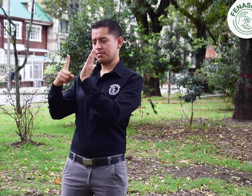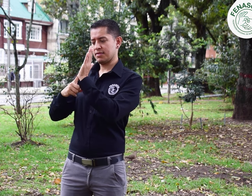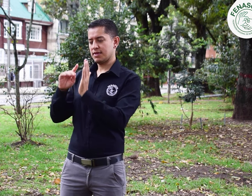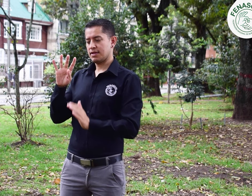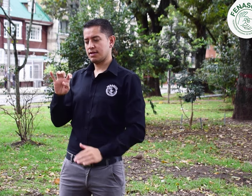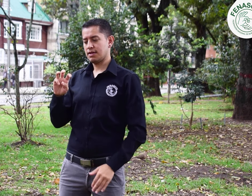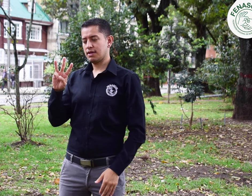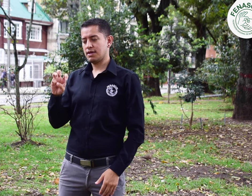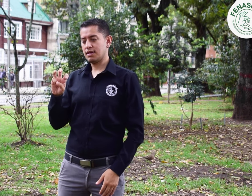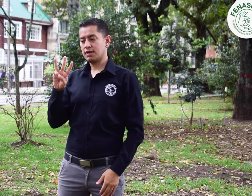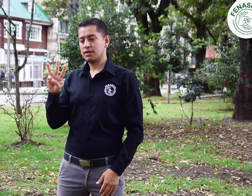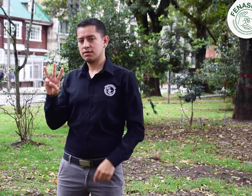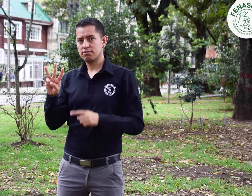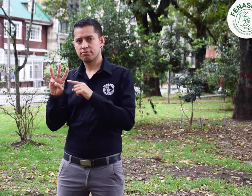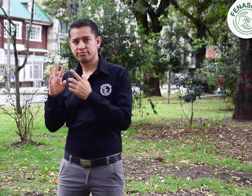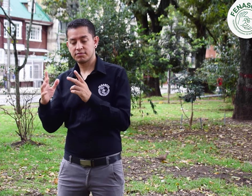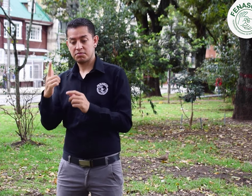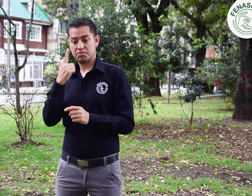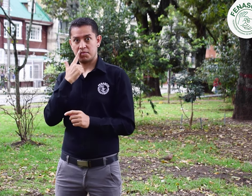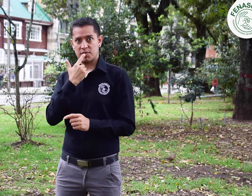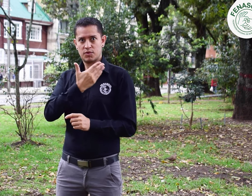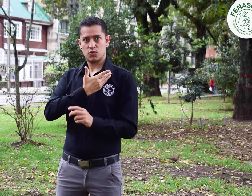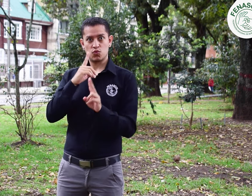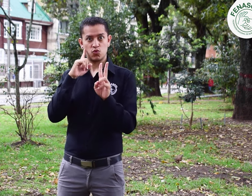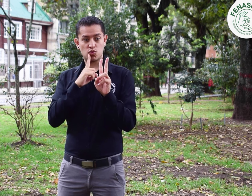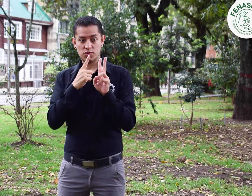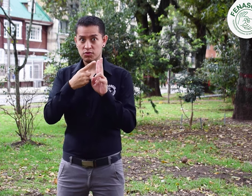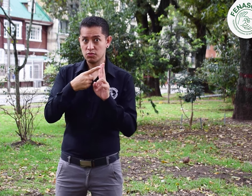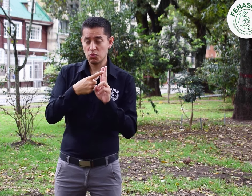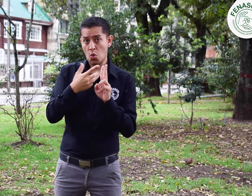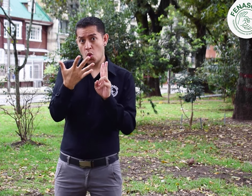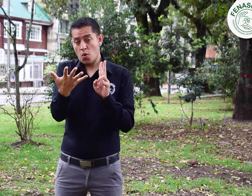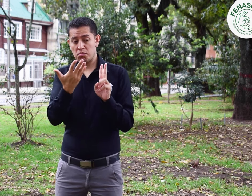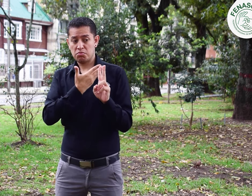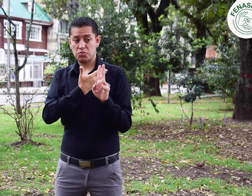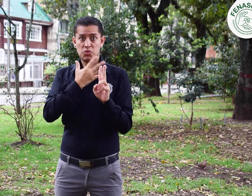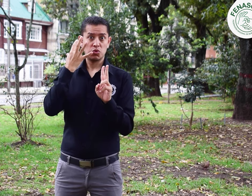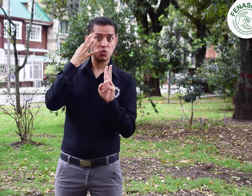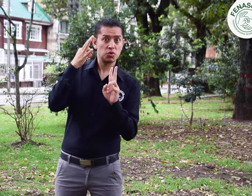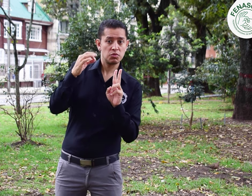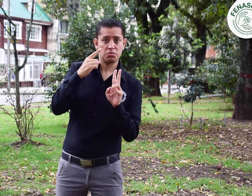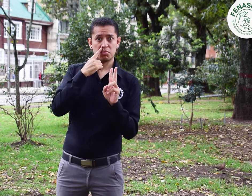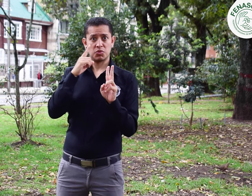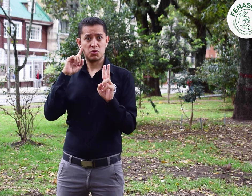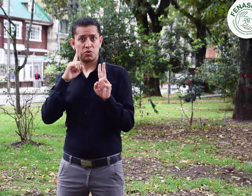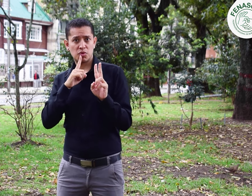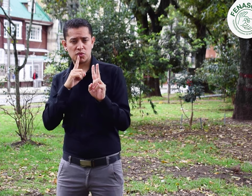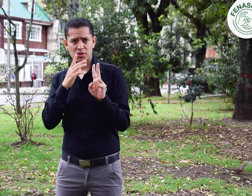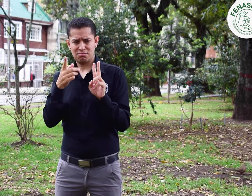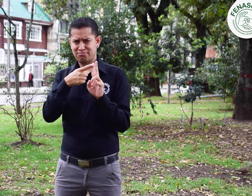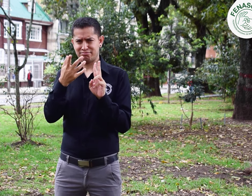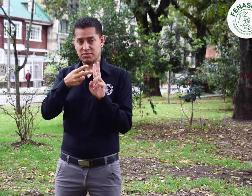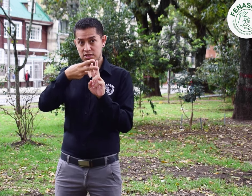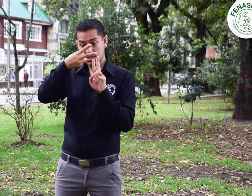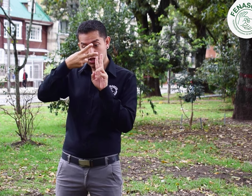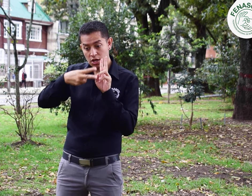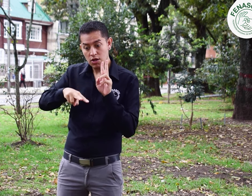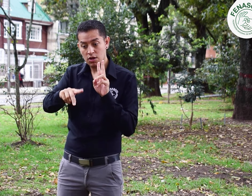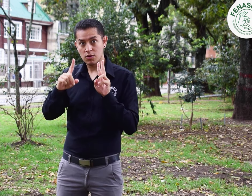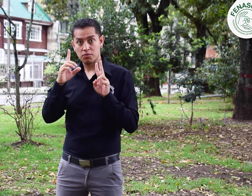no. Este se viene usando desde 1983 para referirse a los hijos de padres sordos, quienes han adoptado